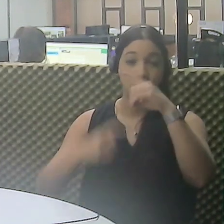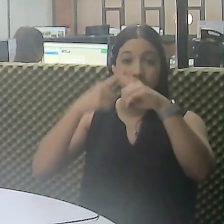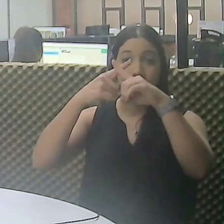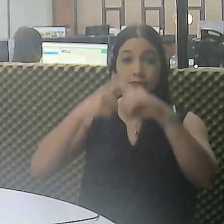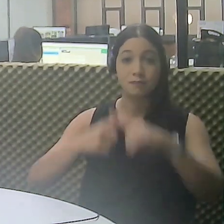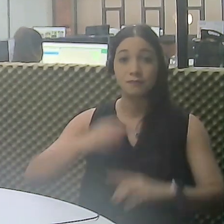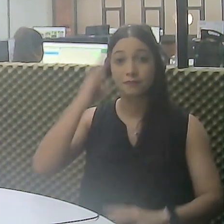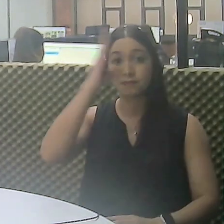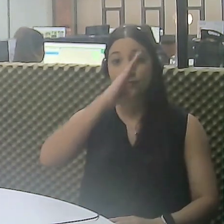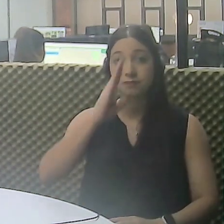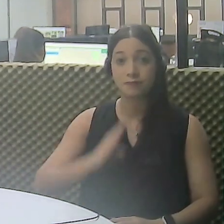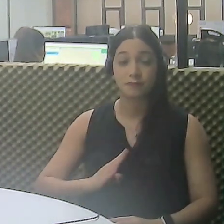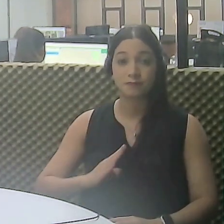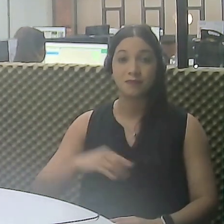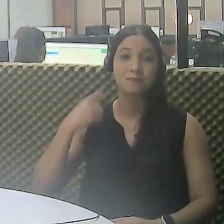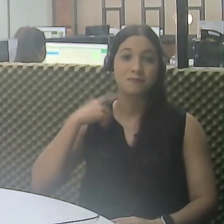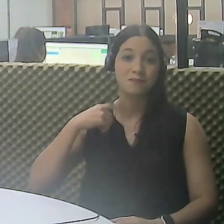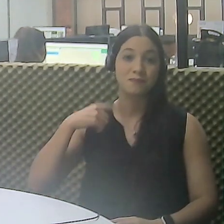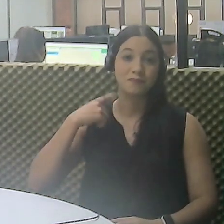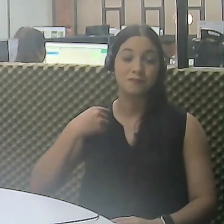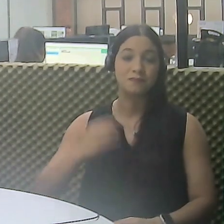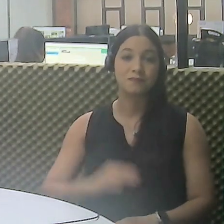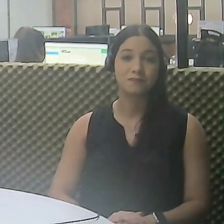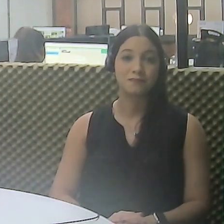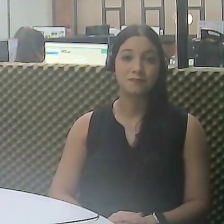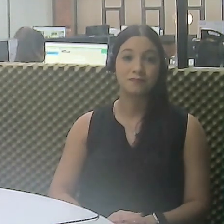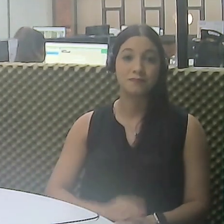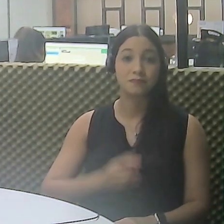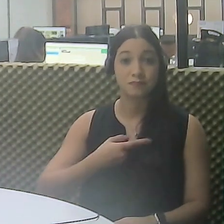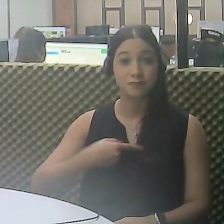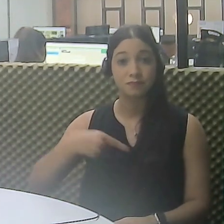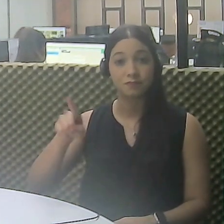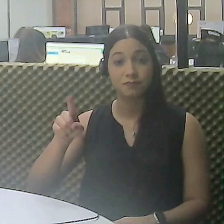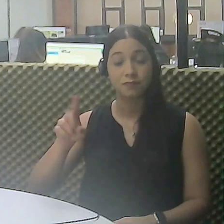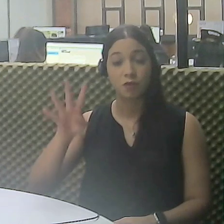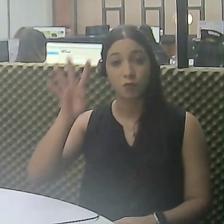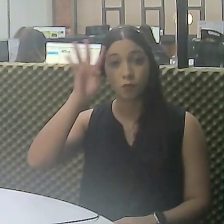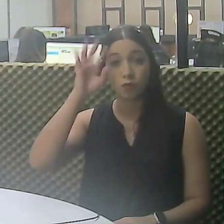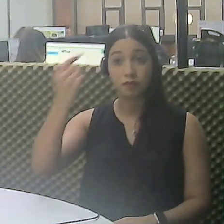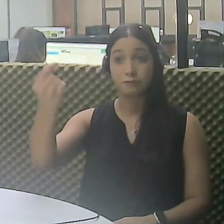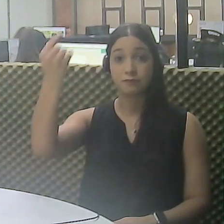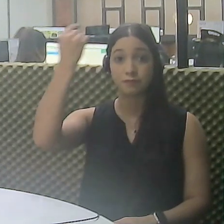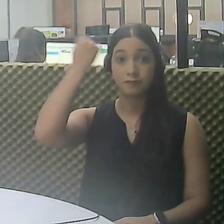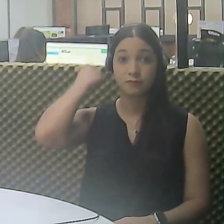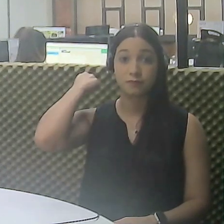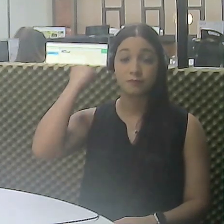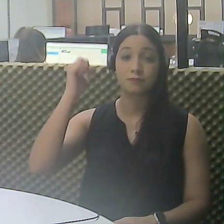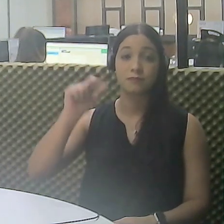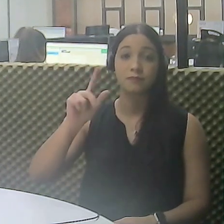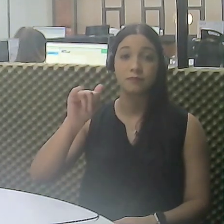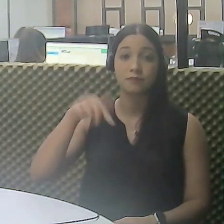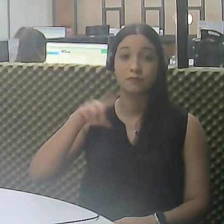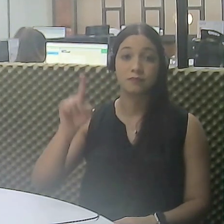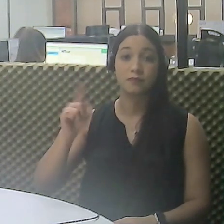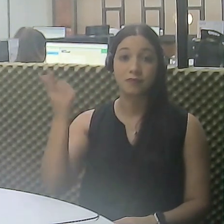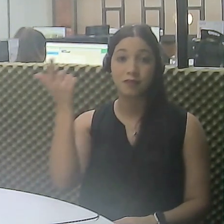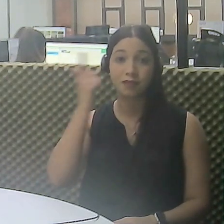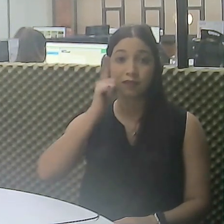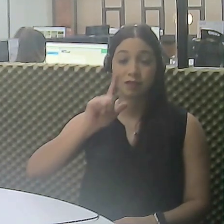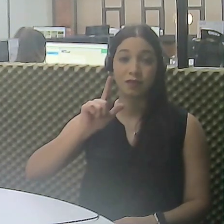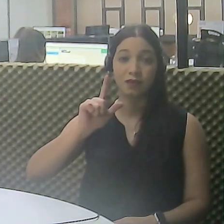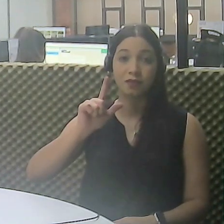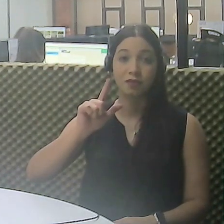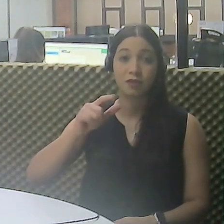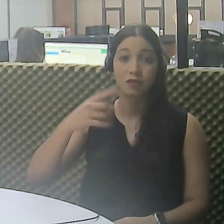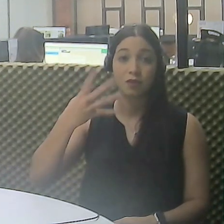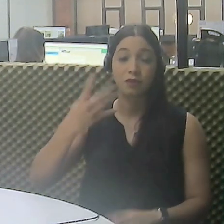com o mando de campo da equipe mineira. Na partida de ida, disputada na última quarta-feira no Allianz Parque, o Palmeiras venceu o Tombense pelo